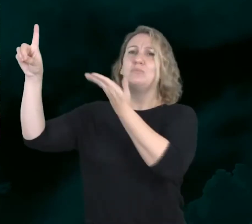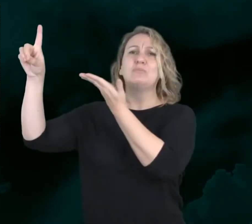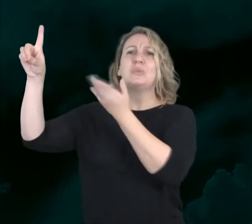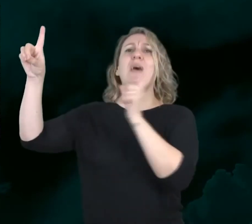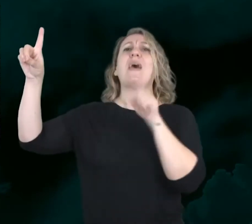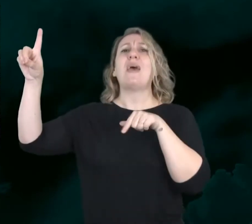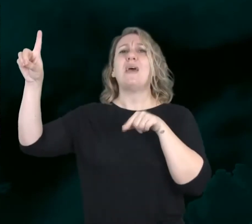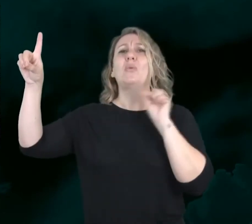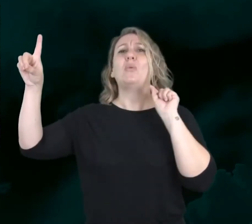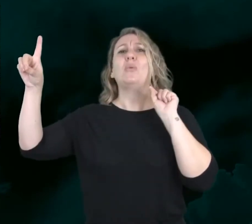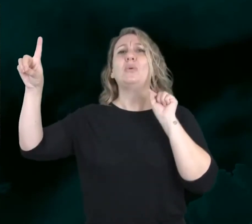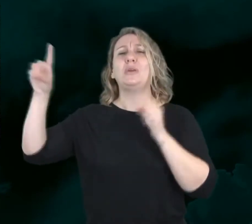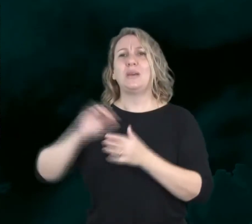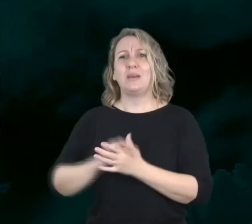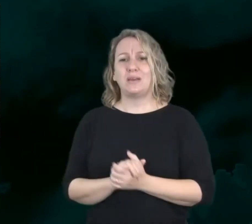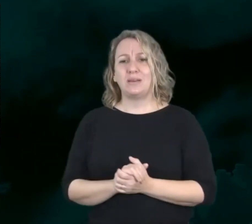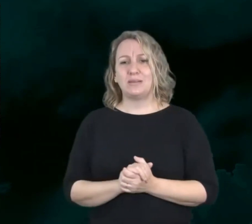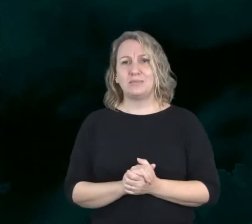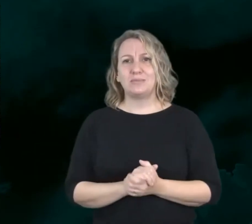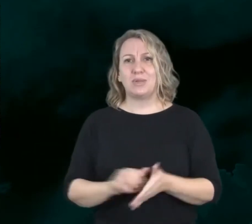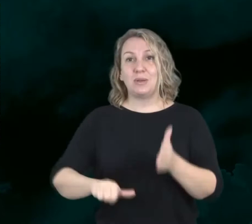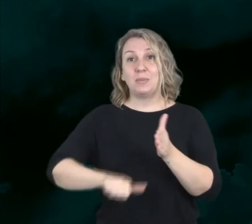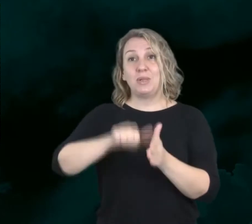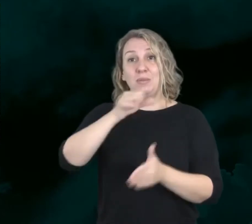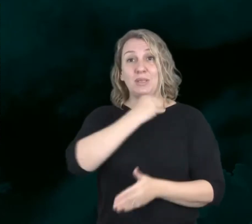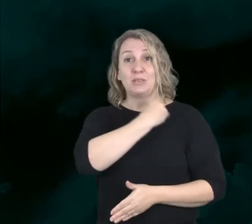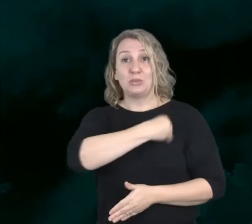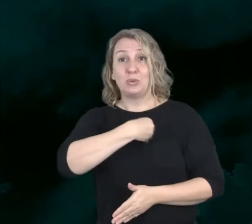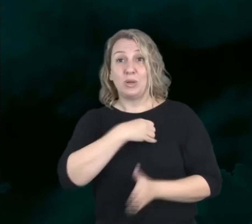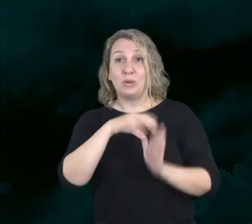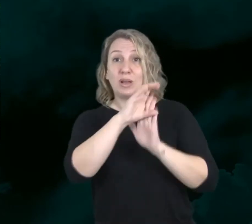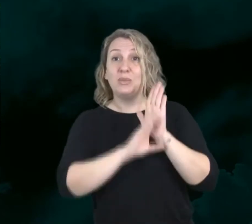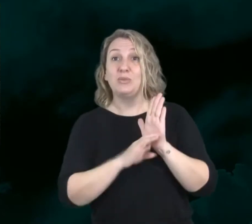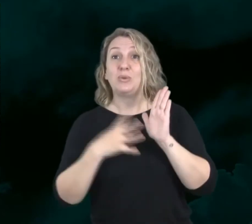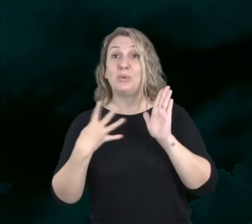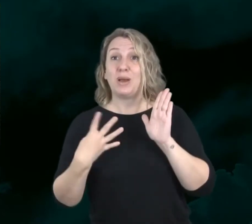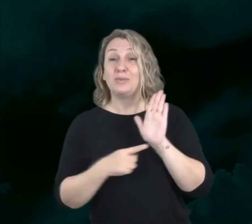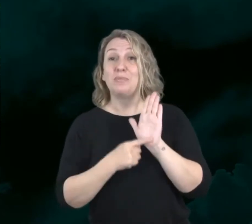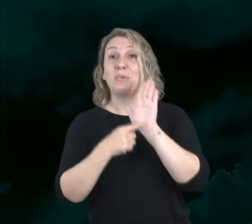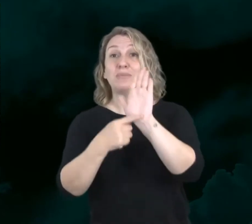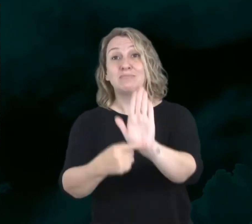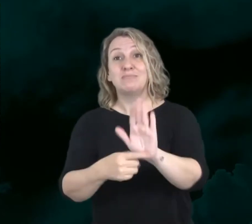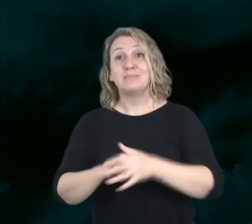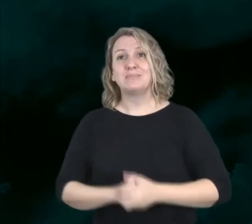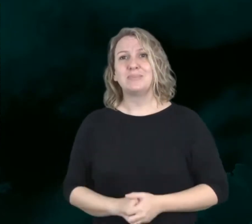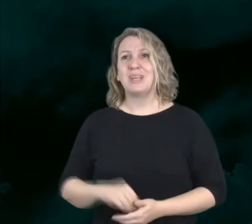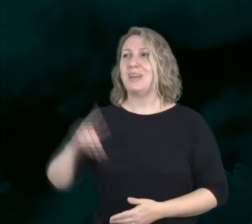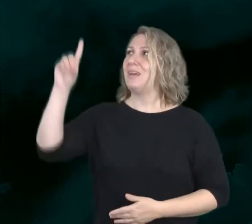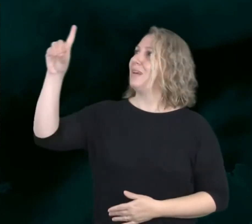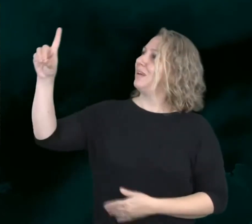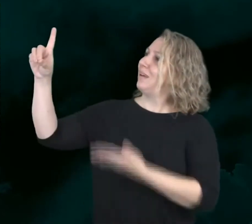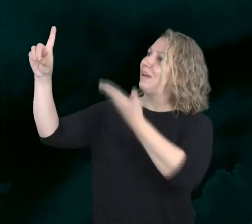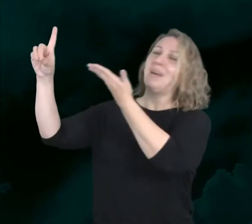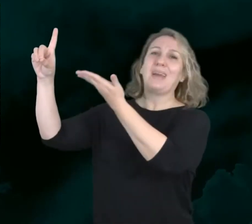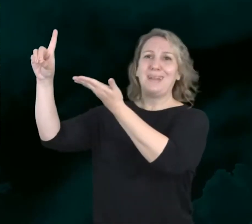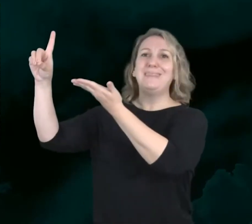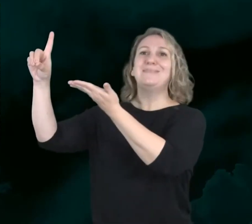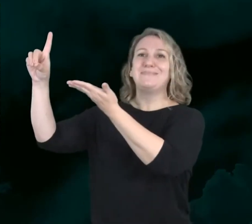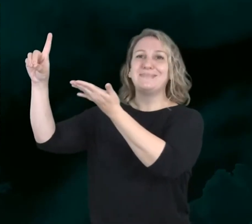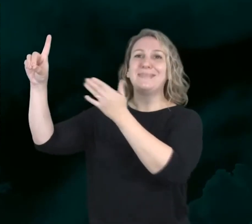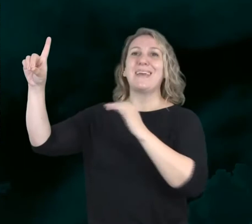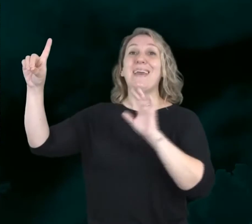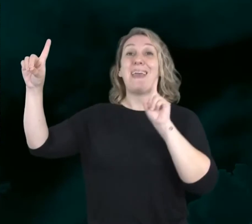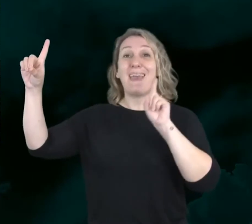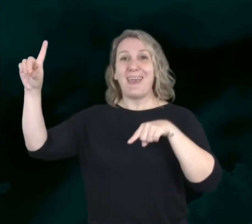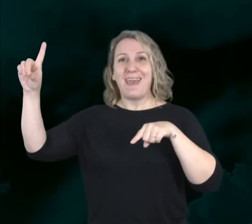capítulo 4, nos mostra que Deus é o amor. Portanto, aí vem o labor de amor.